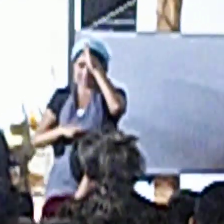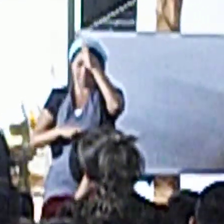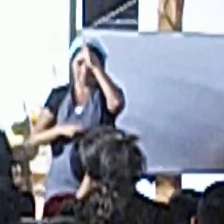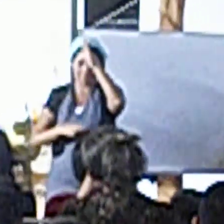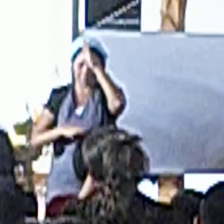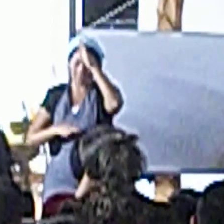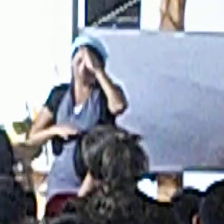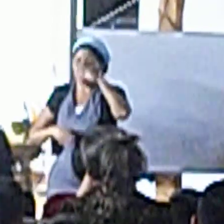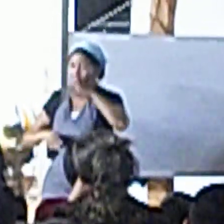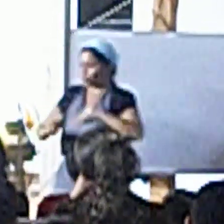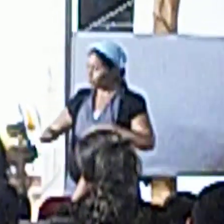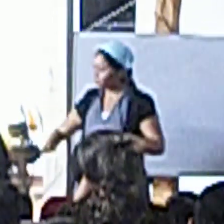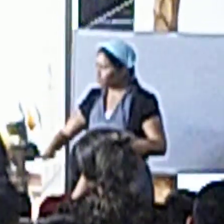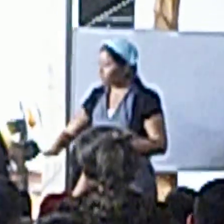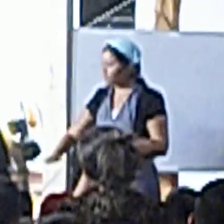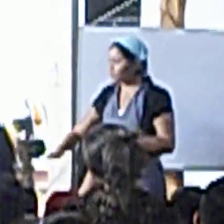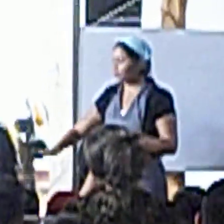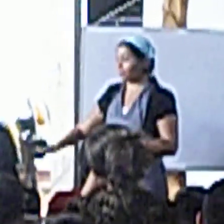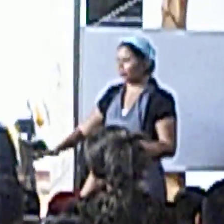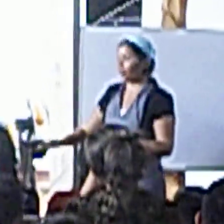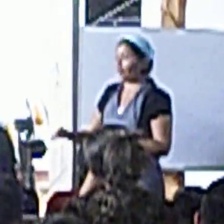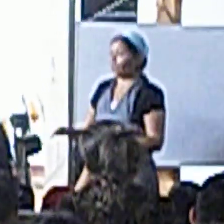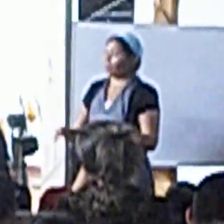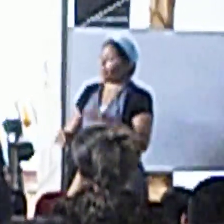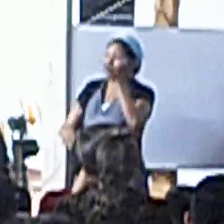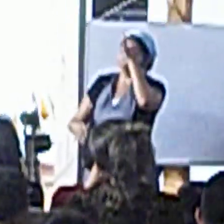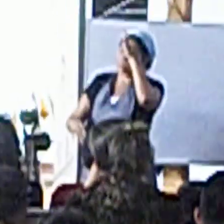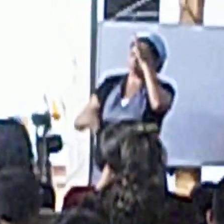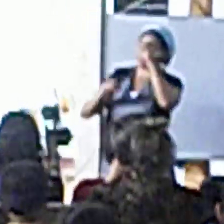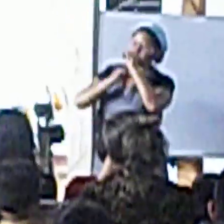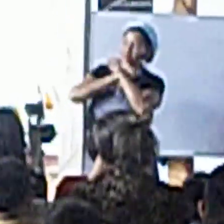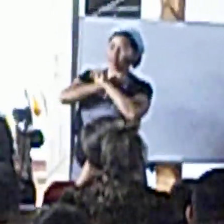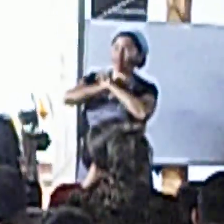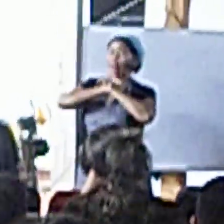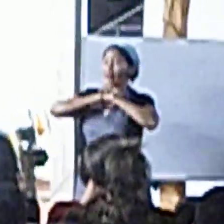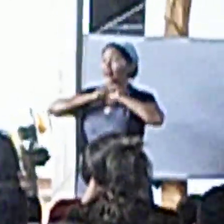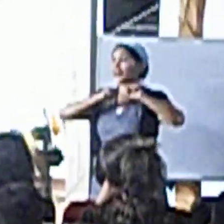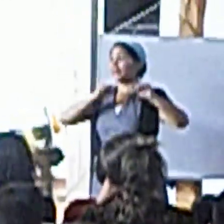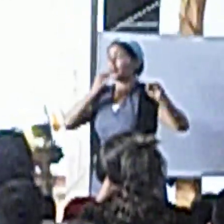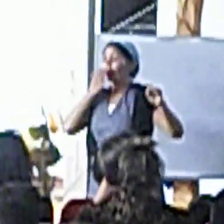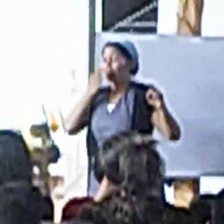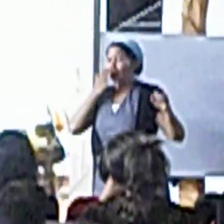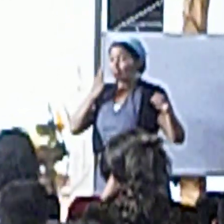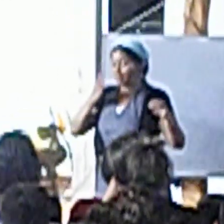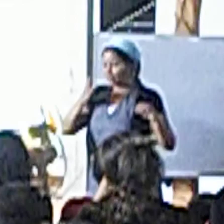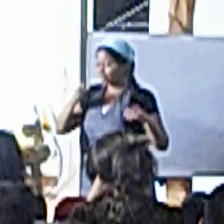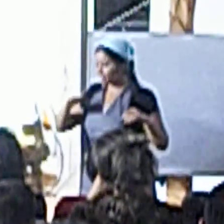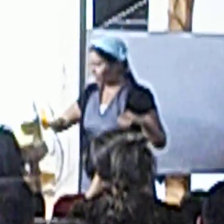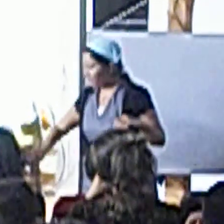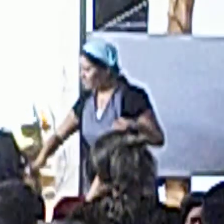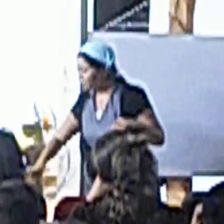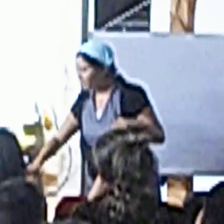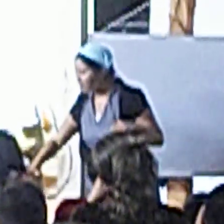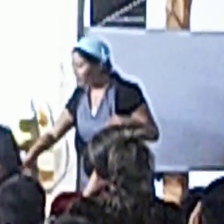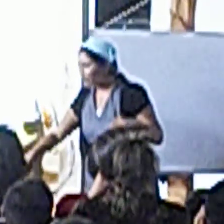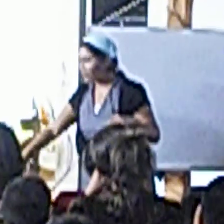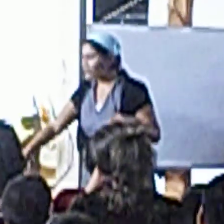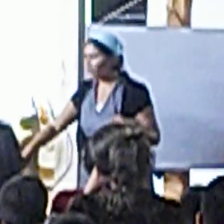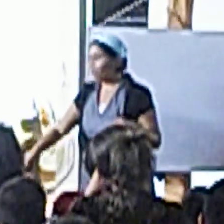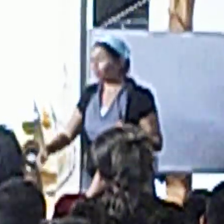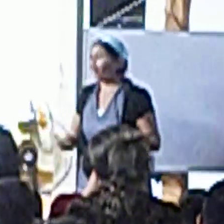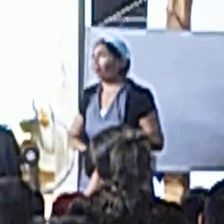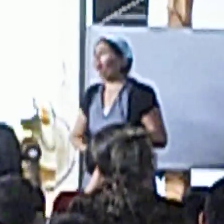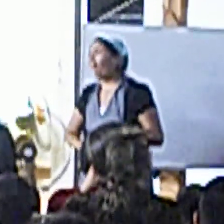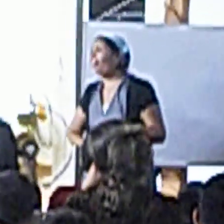se despierta un día y, debido a que la mamá tuvo que salir, su hijito no tiene que